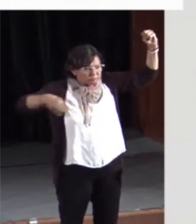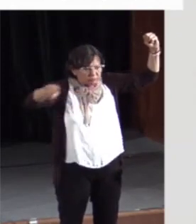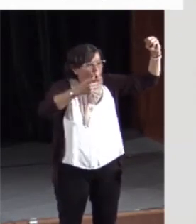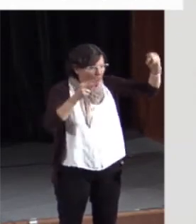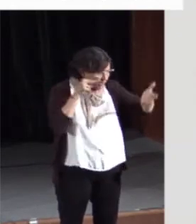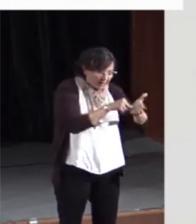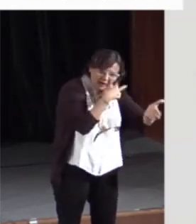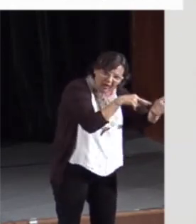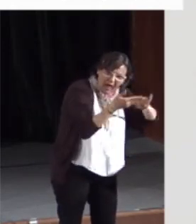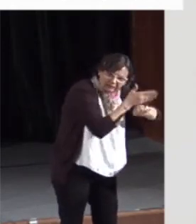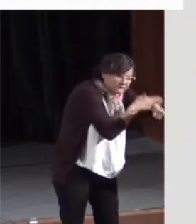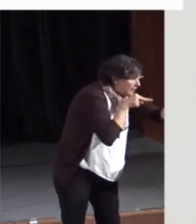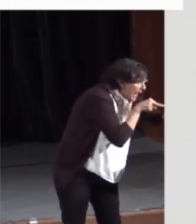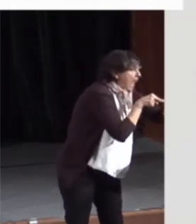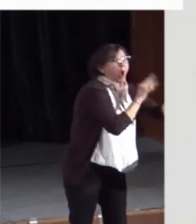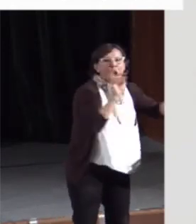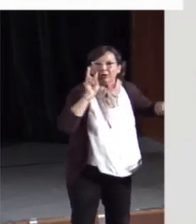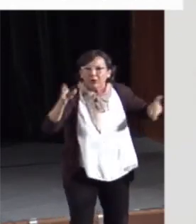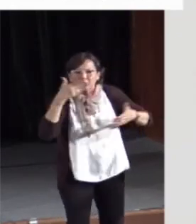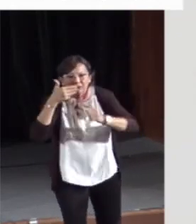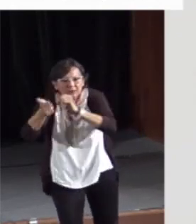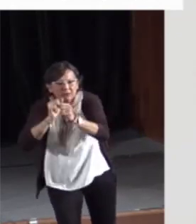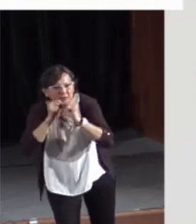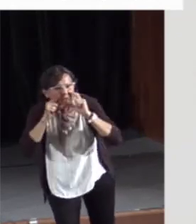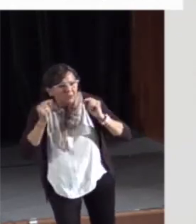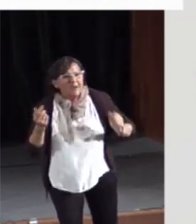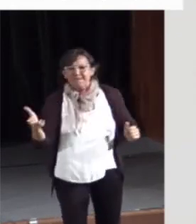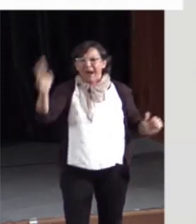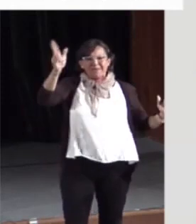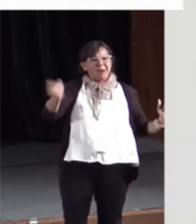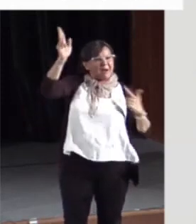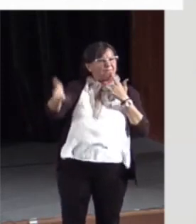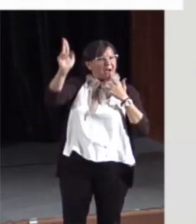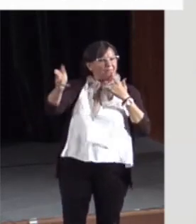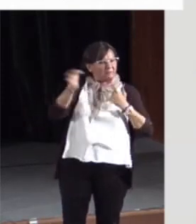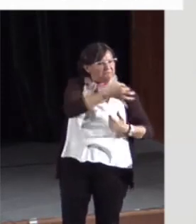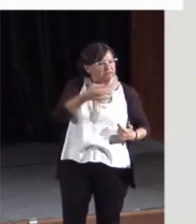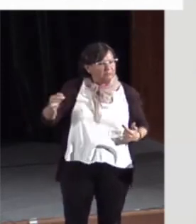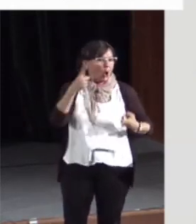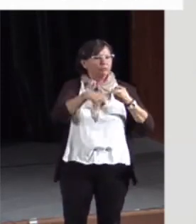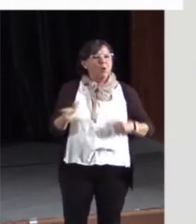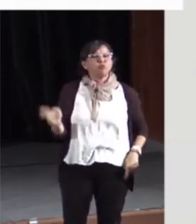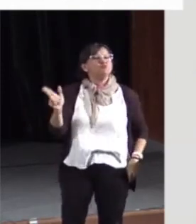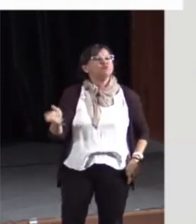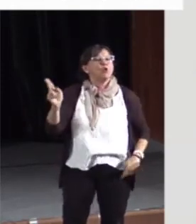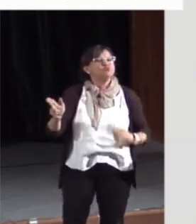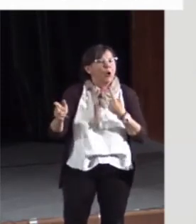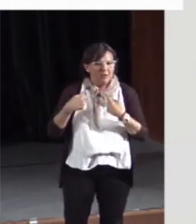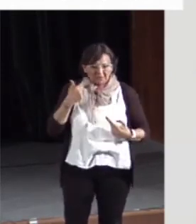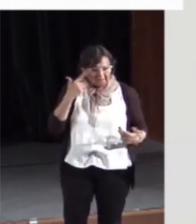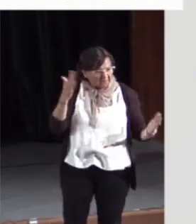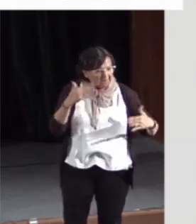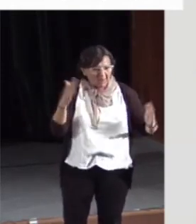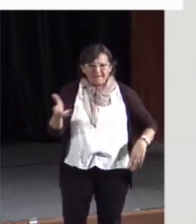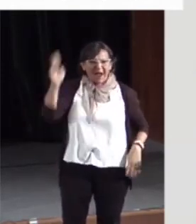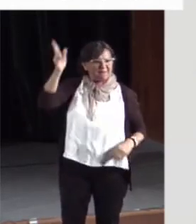de algún movimiento a las onomatopeyas. Cuando hay una expresión o una explosión decimos boom,